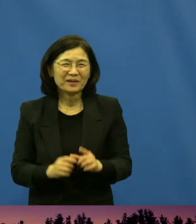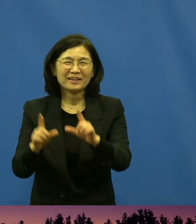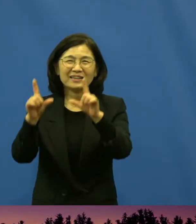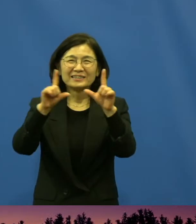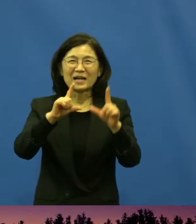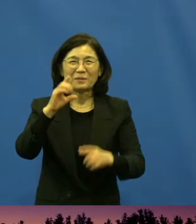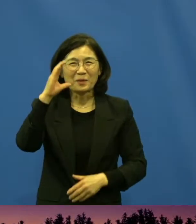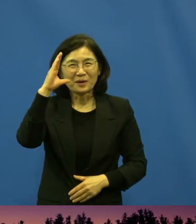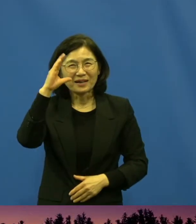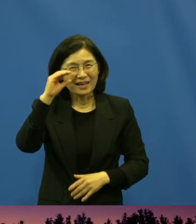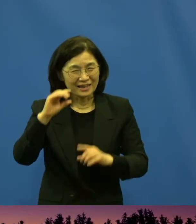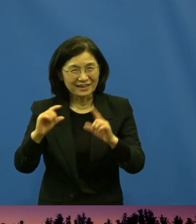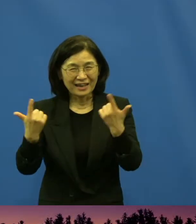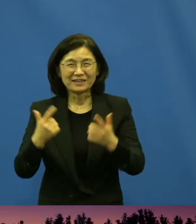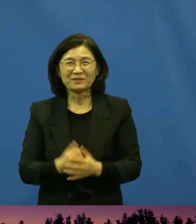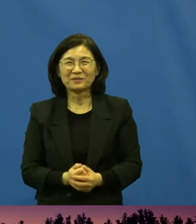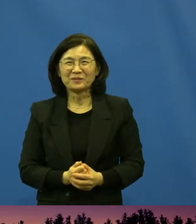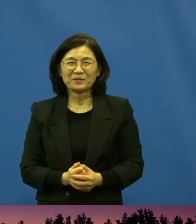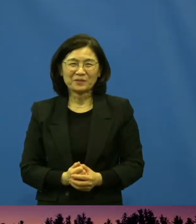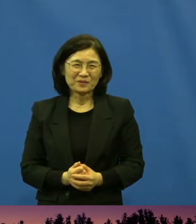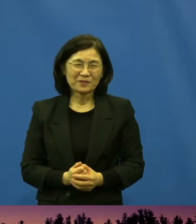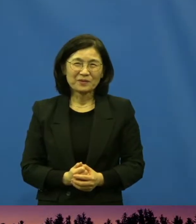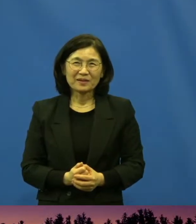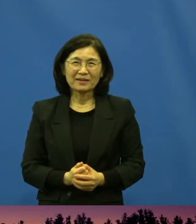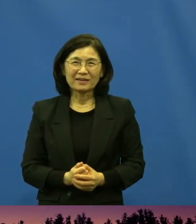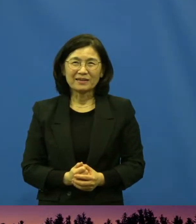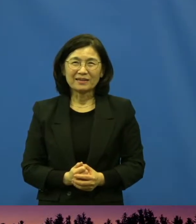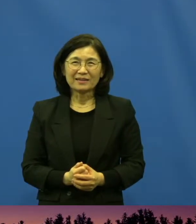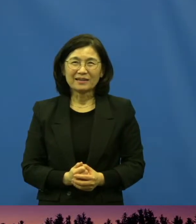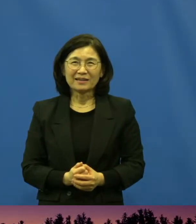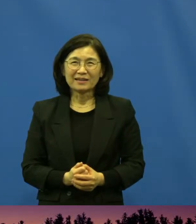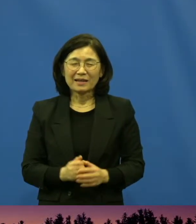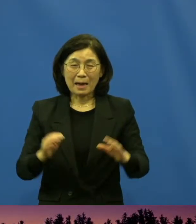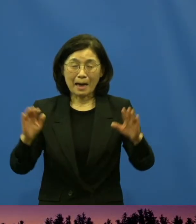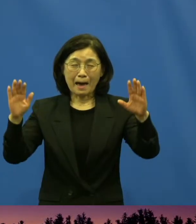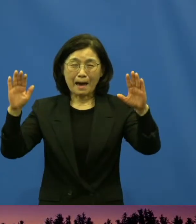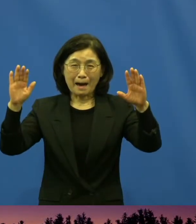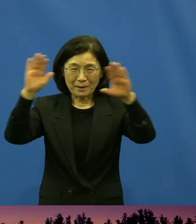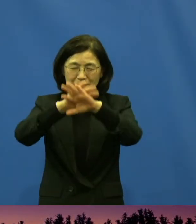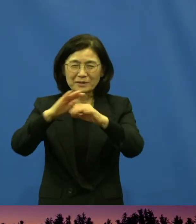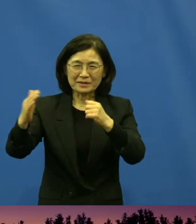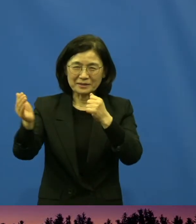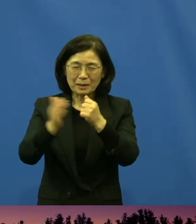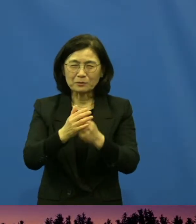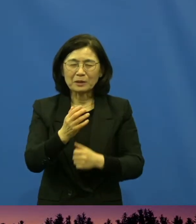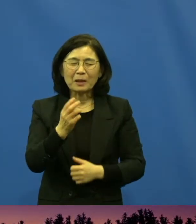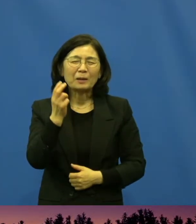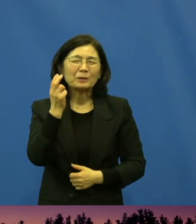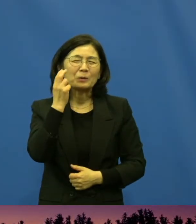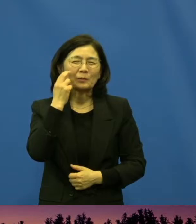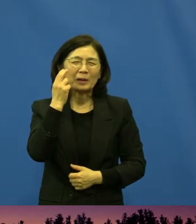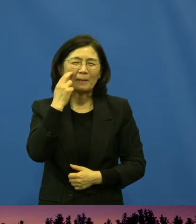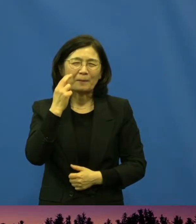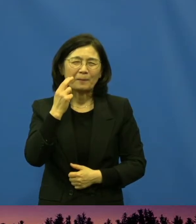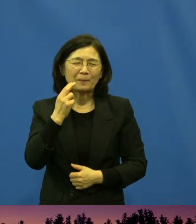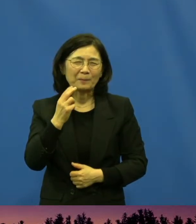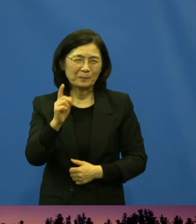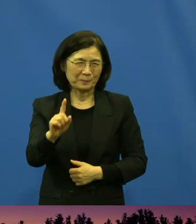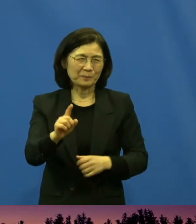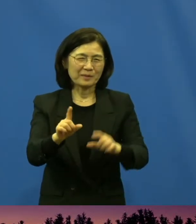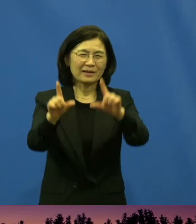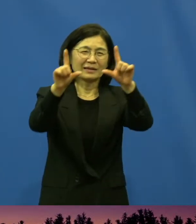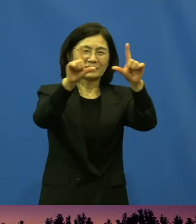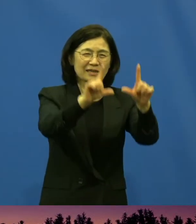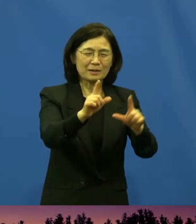그러지 마요. 밤이니까 잠 깨라고 내가 한 거지. 삶은 태도다,